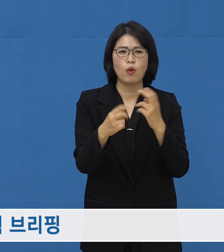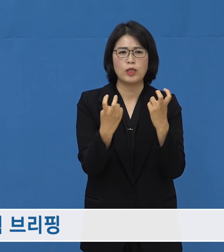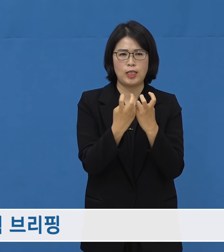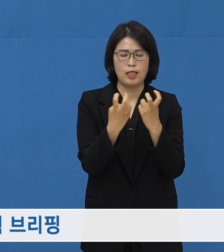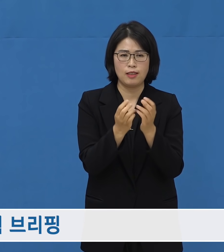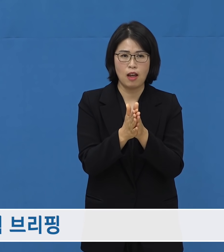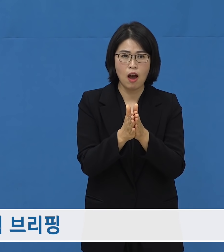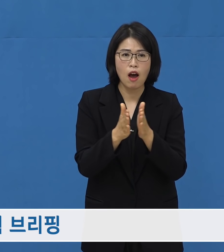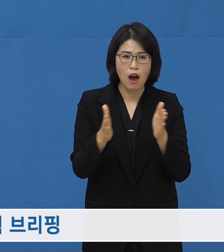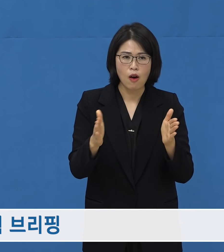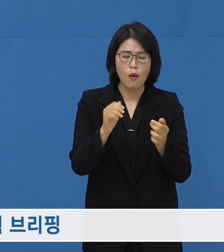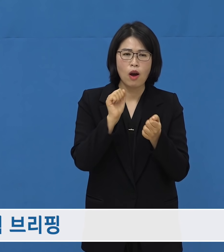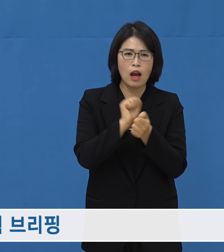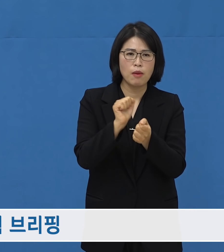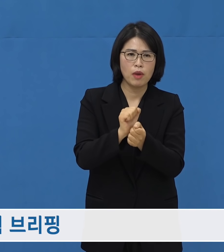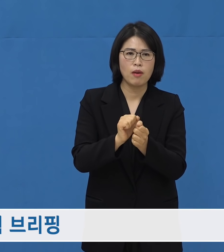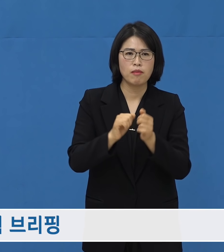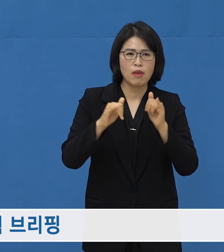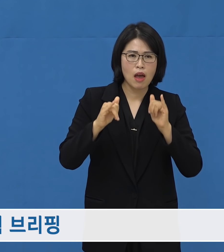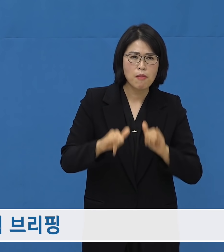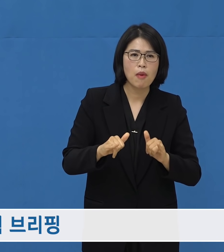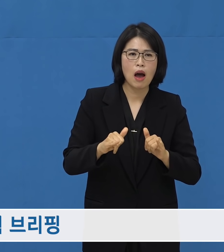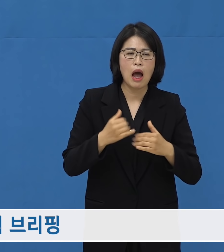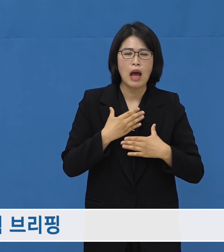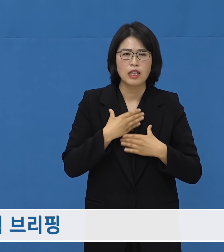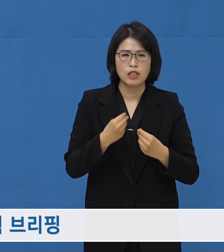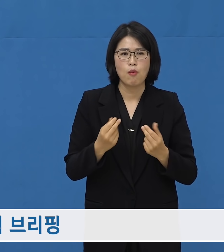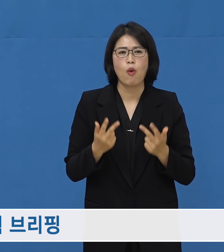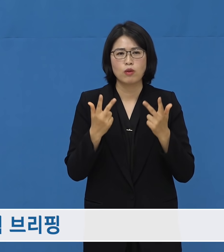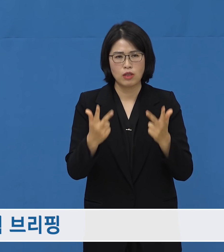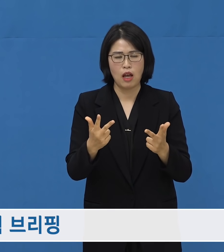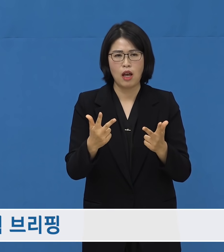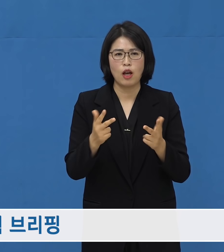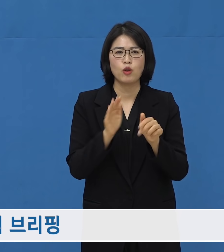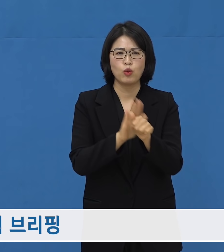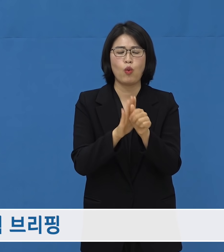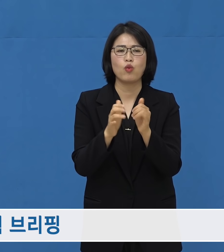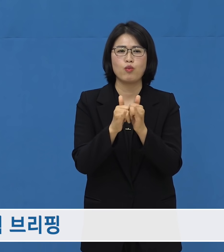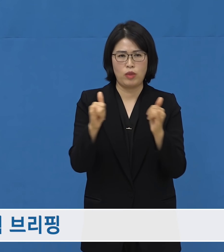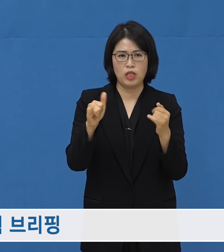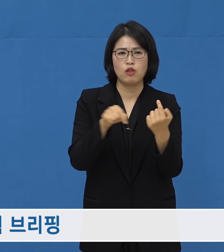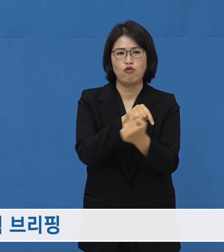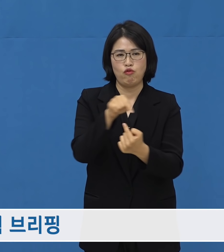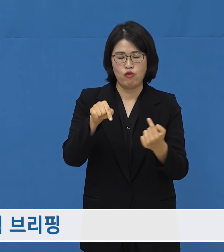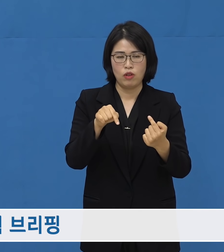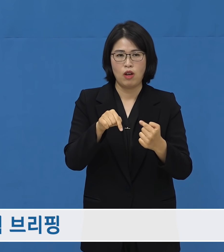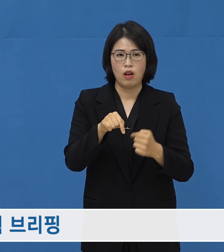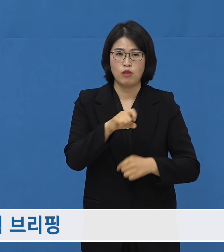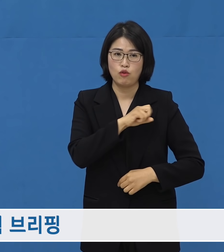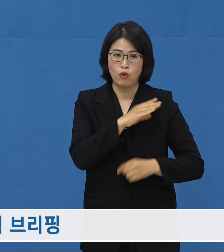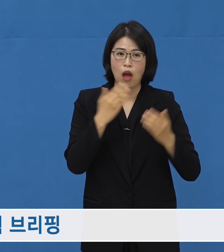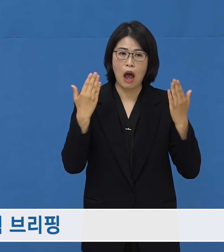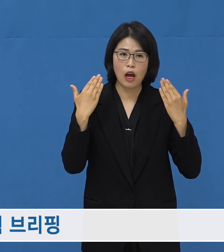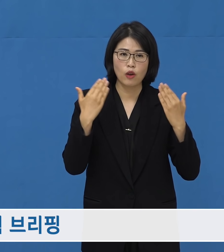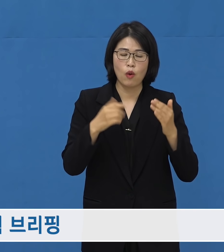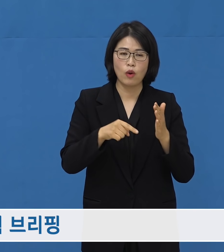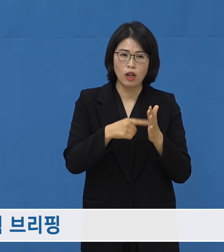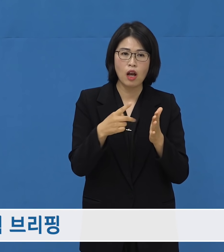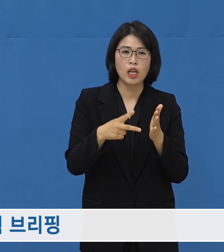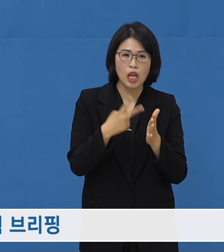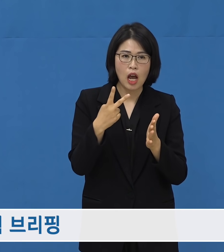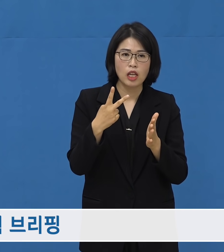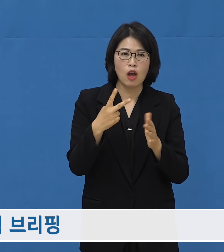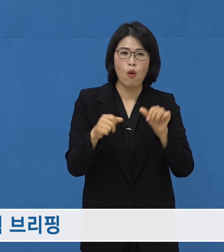실시하고 감염 예방 안전 봉사 도우미를 운영합니다. 초등학교 1, 2학년은